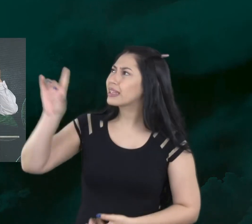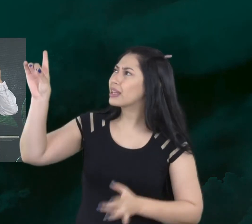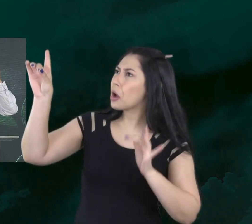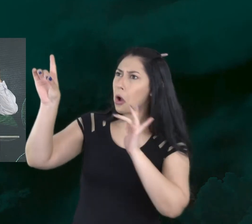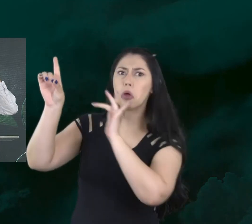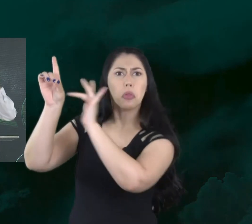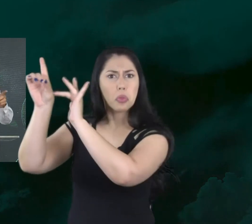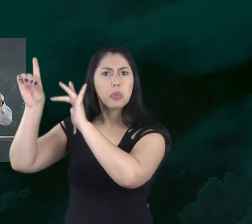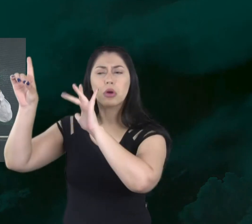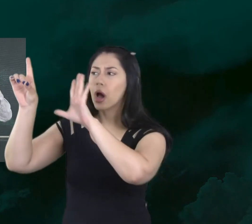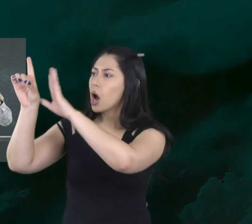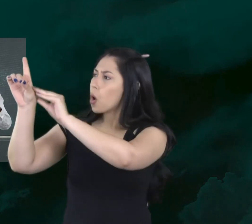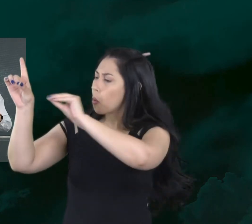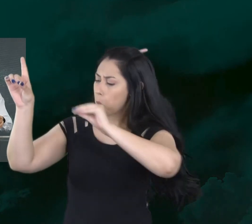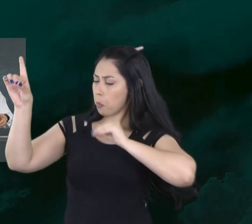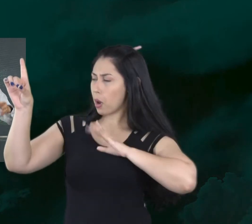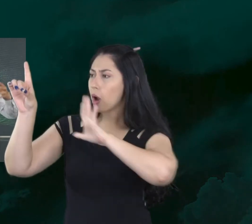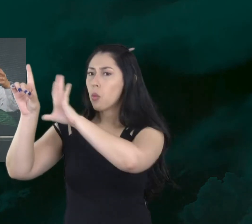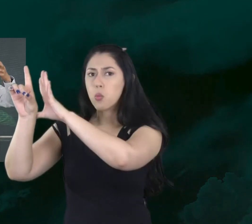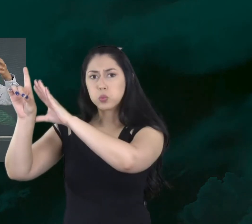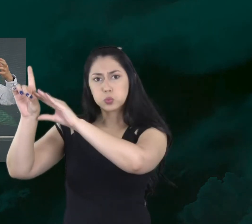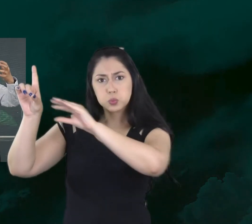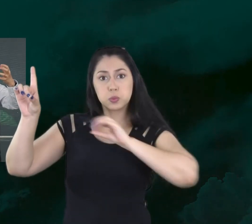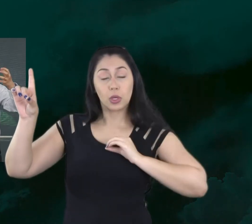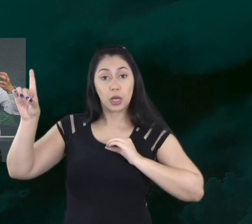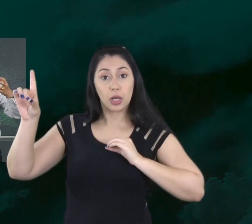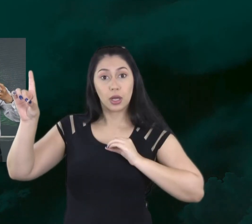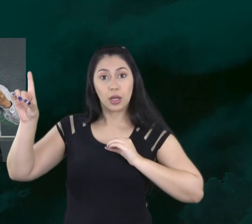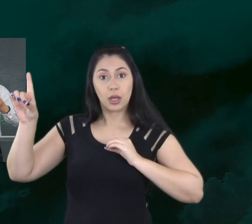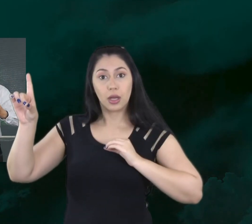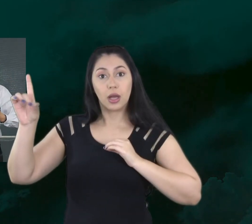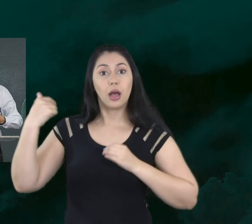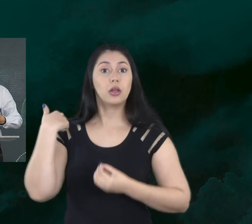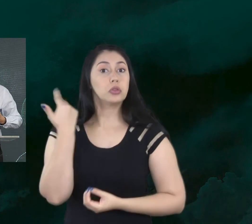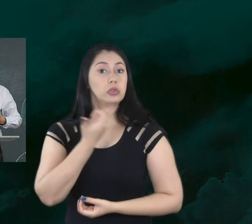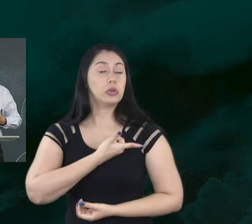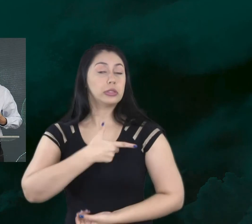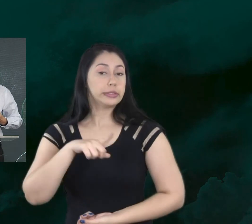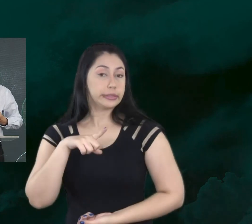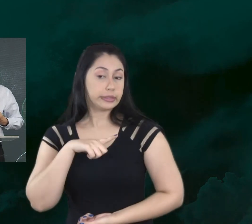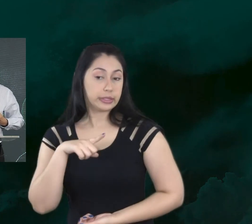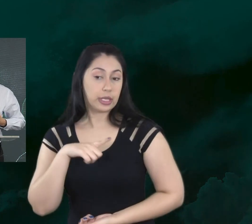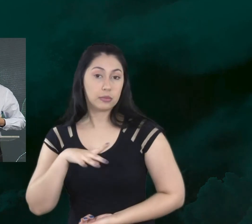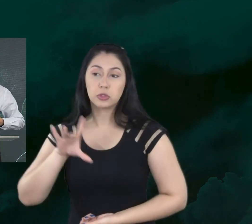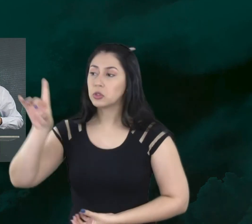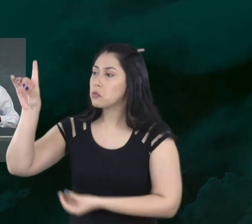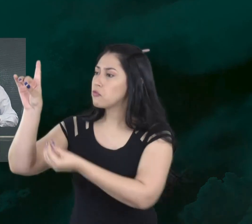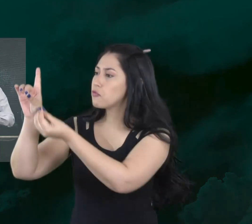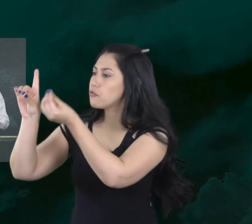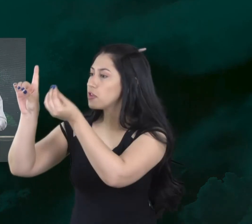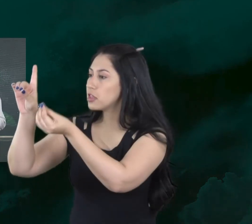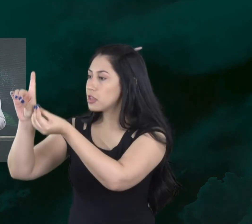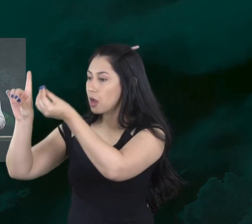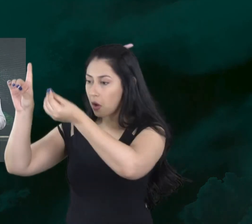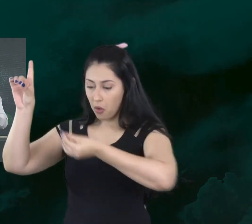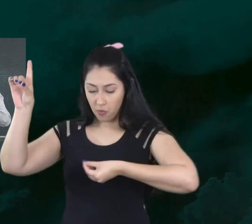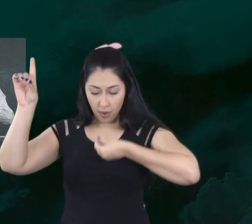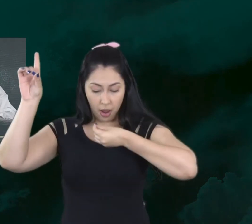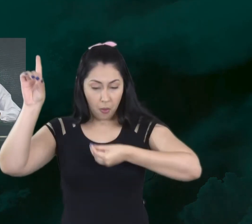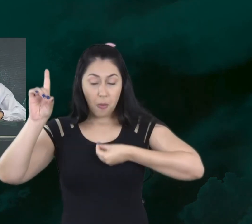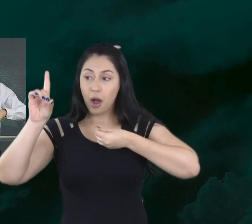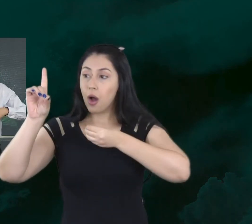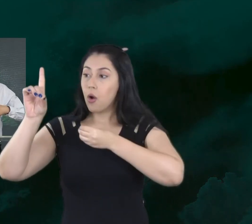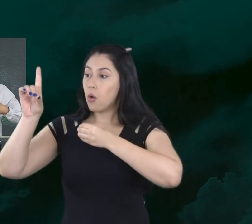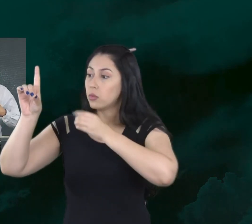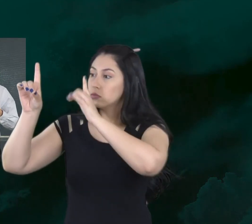pela fé, nós recebemos a essência de Deus, que é o amor. E o